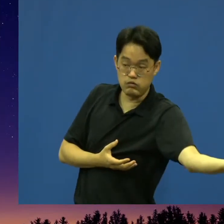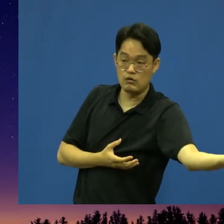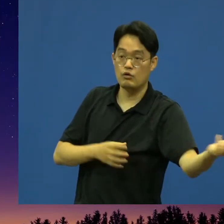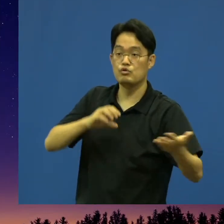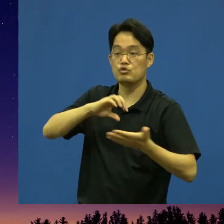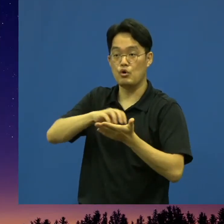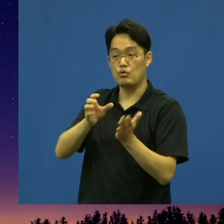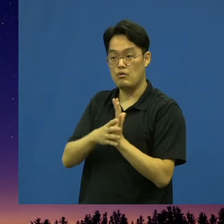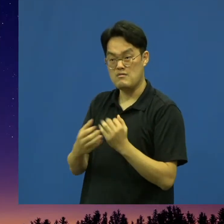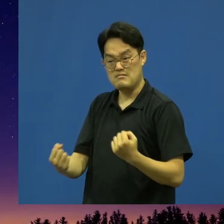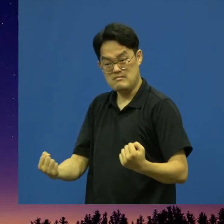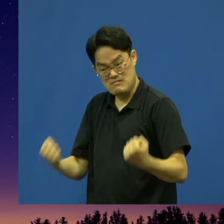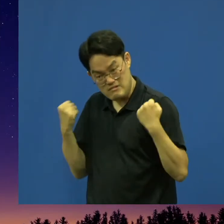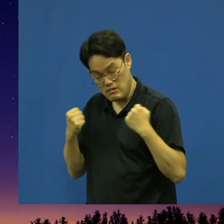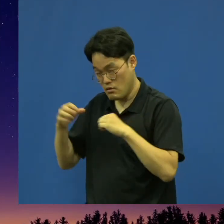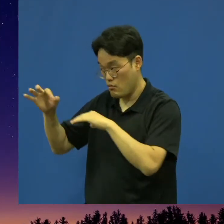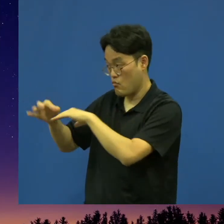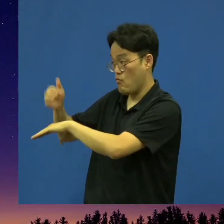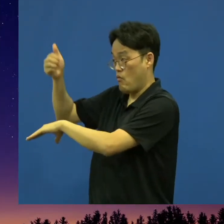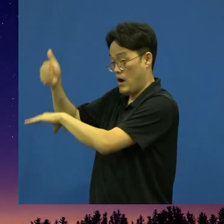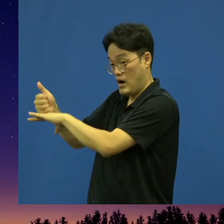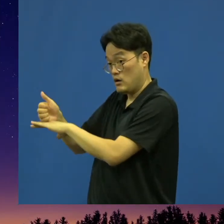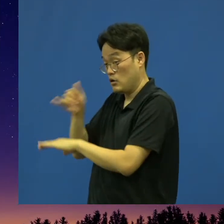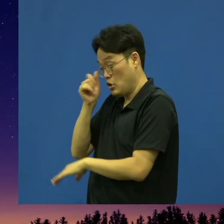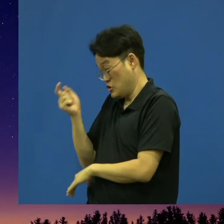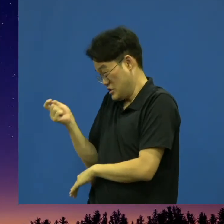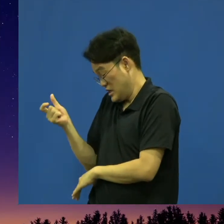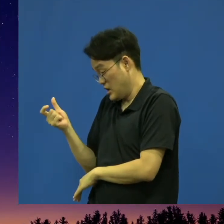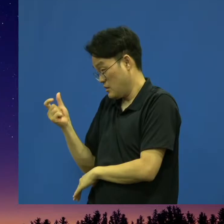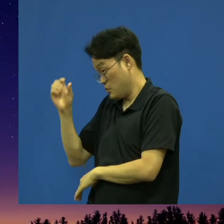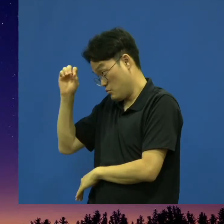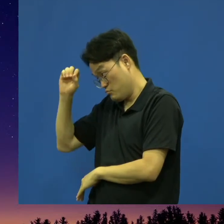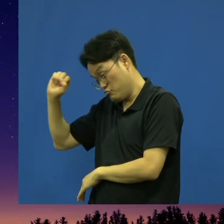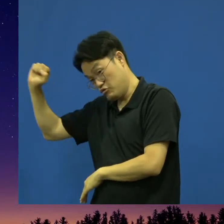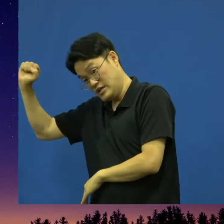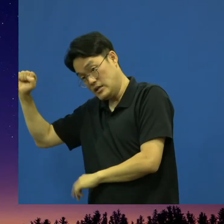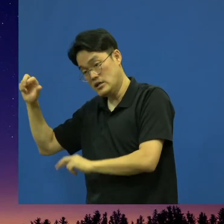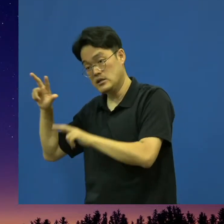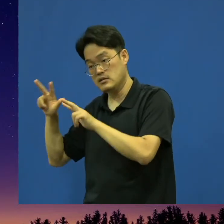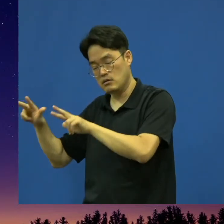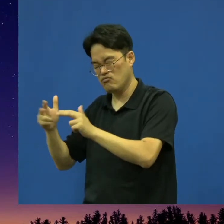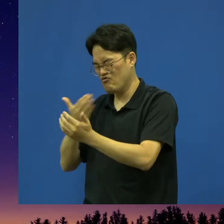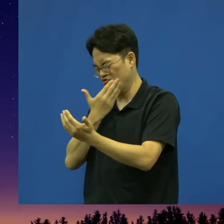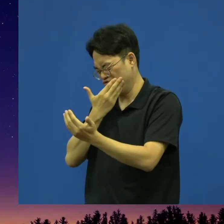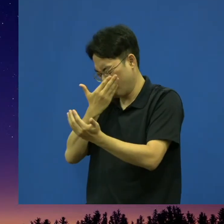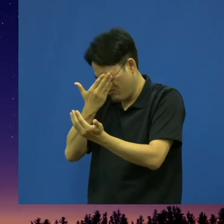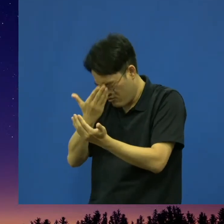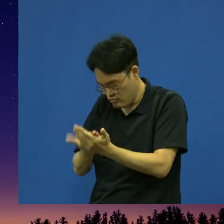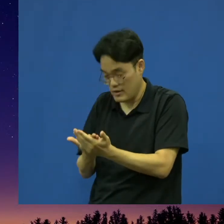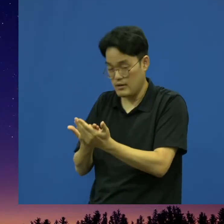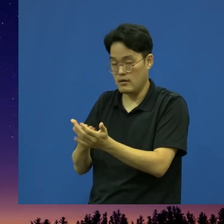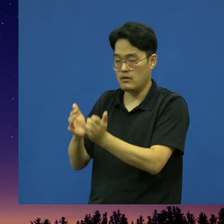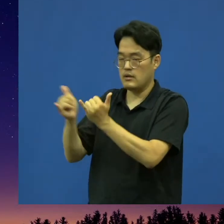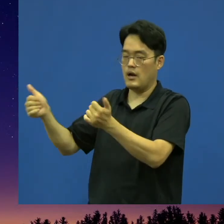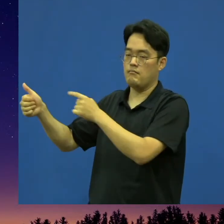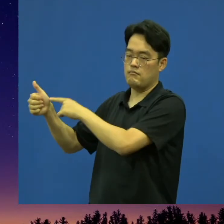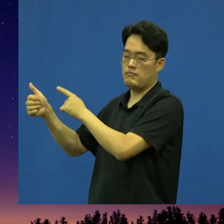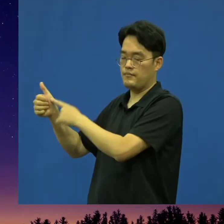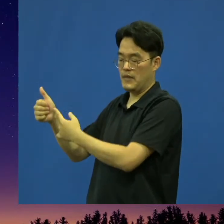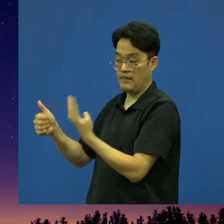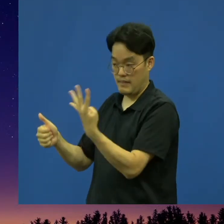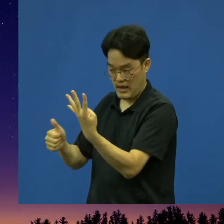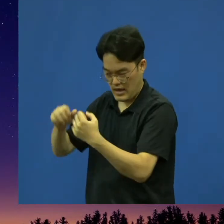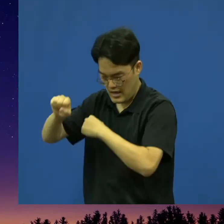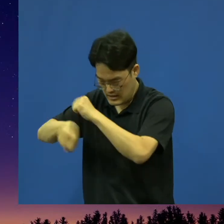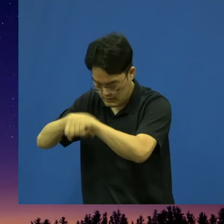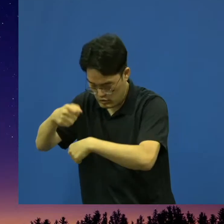일어나서 이 한 작은 뿔이 지금 굉장히 중요한 인물, 이 네 짐승